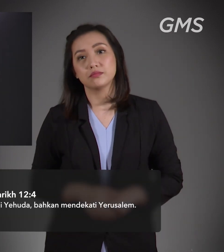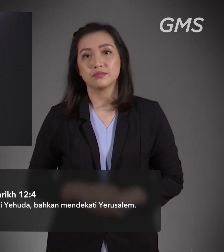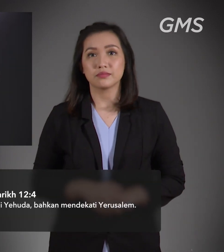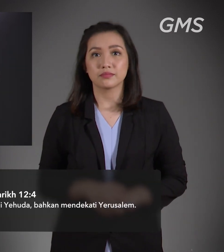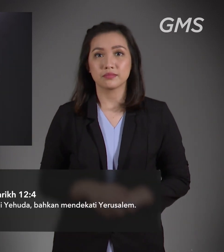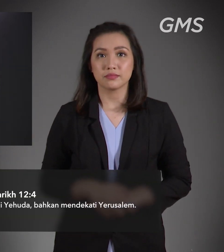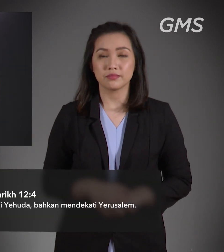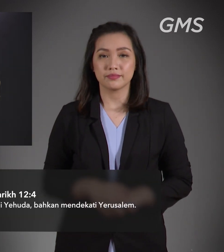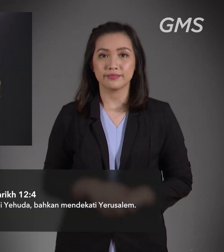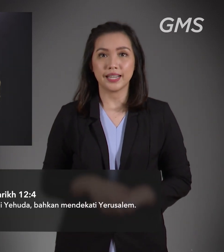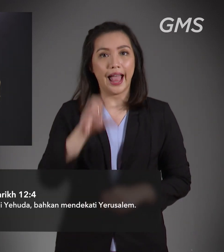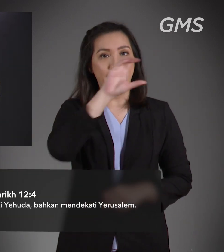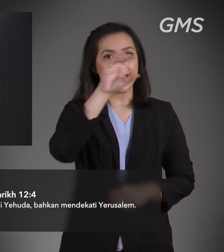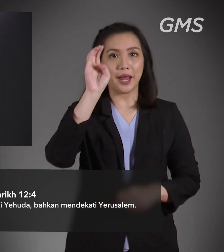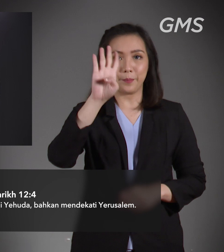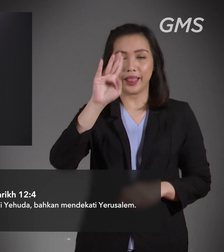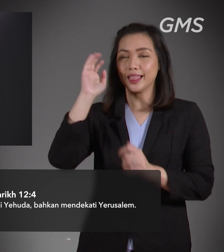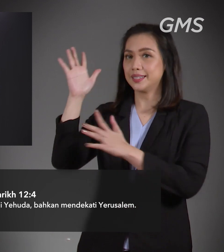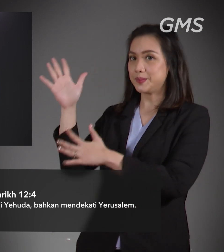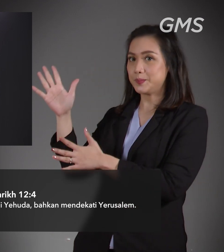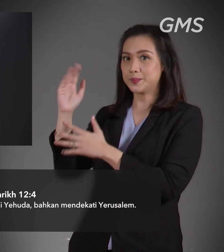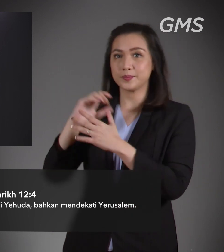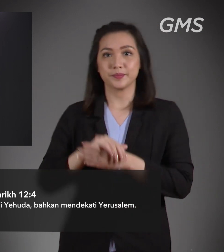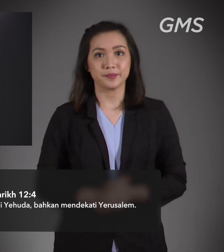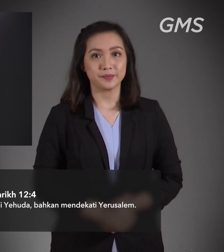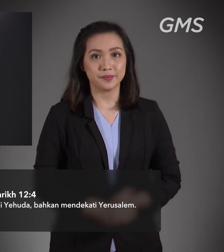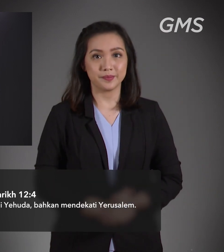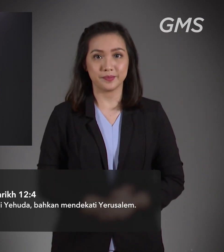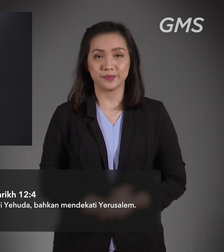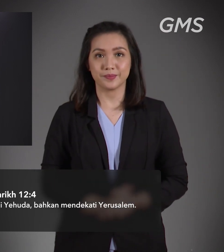merebut kota-kota benteng yang ada di Yehuda. Bahkan mendekati